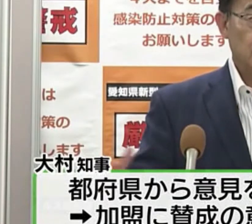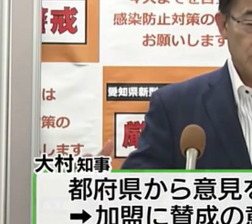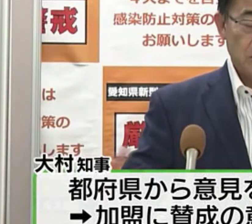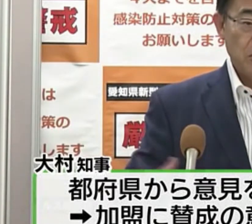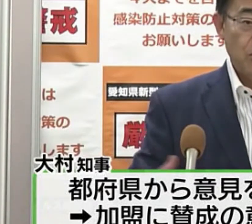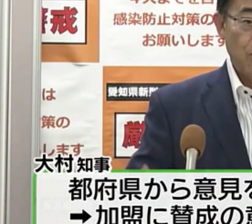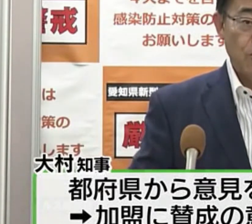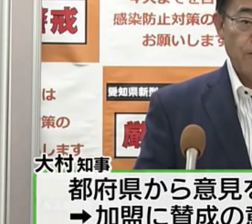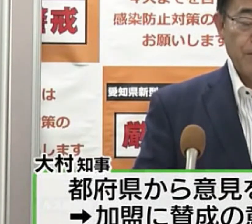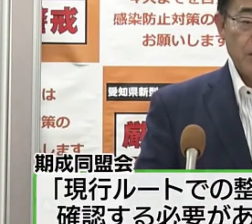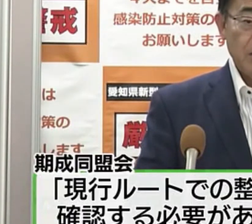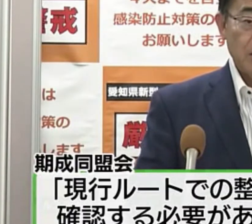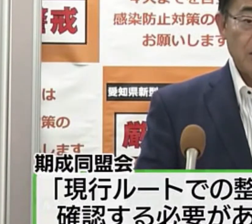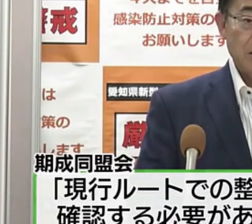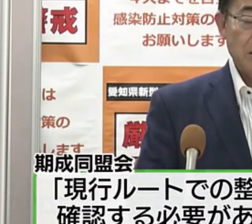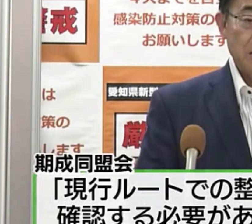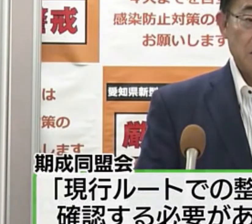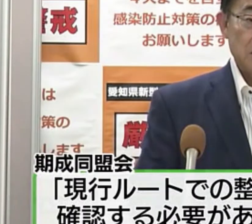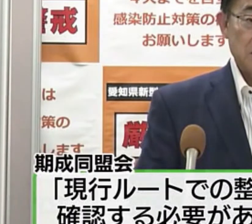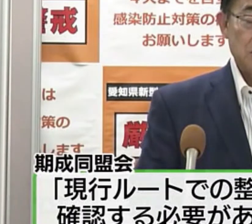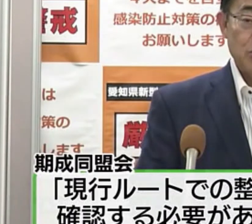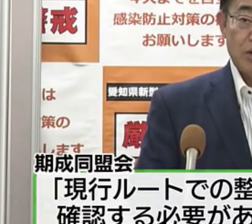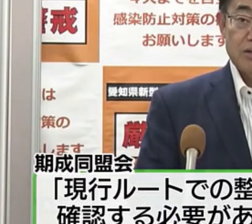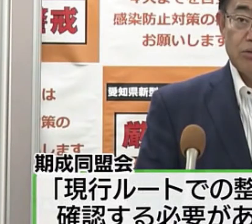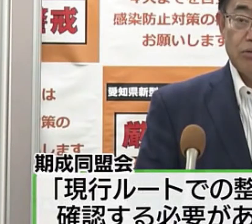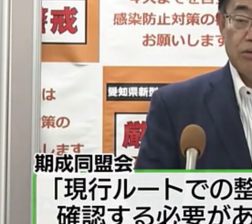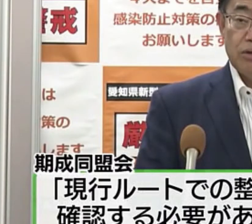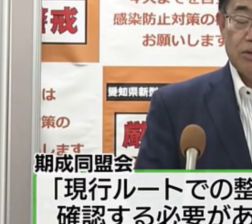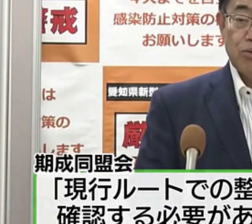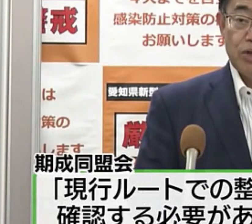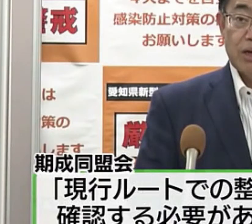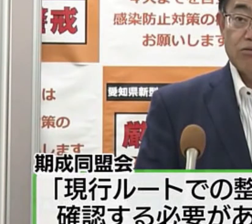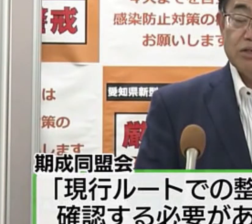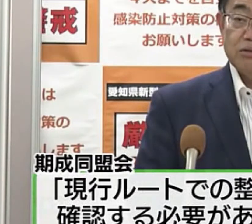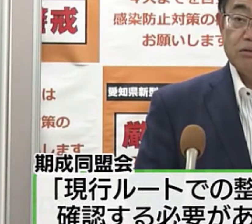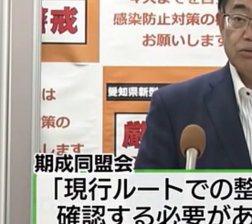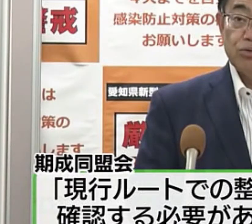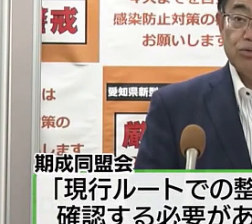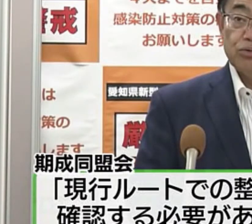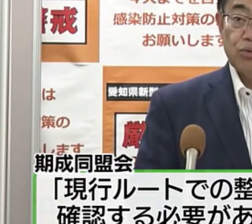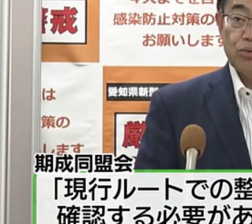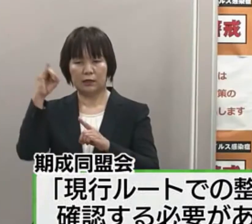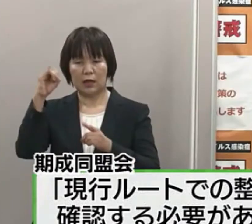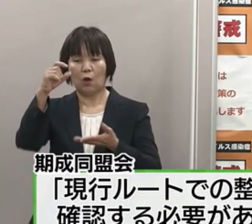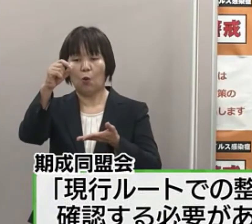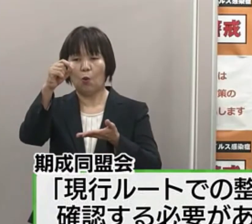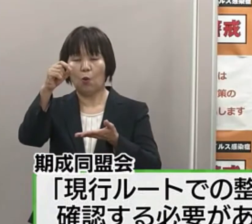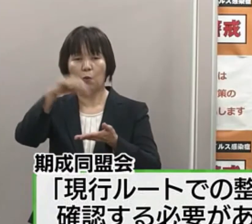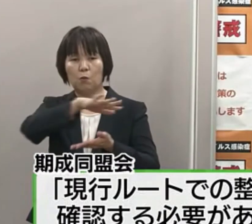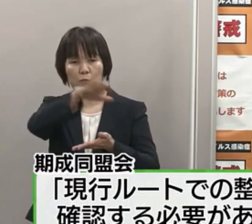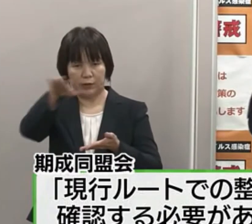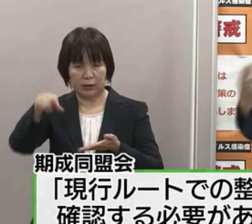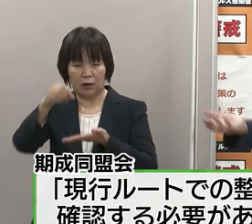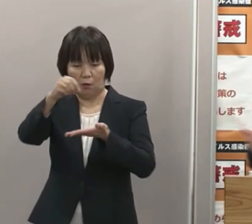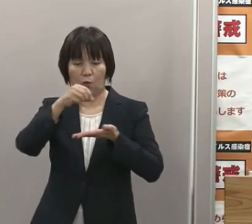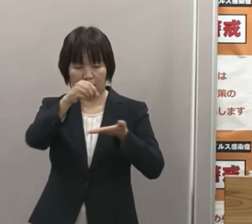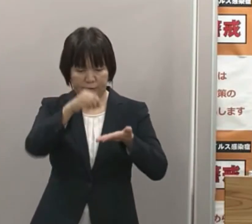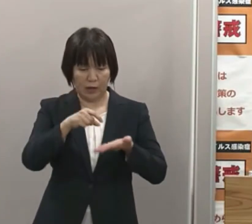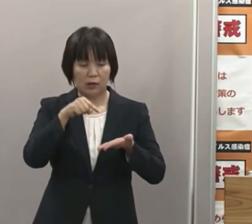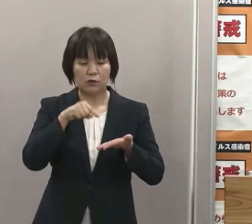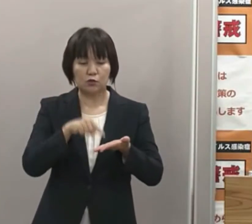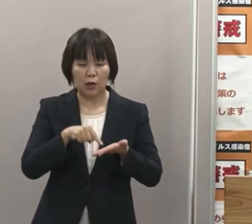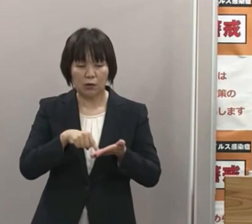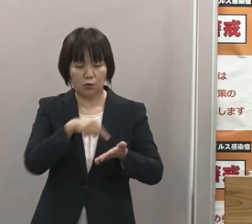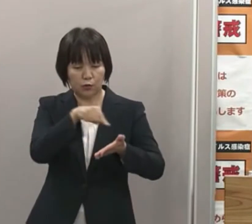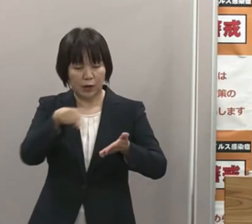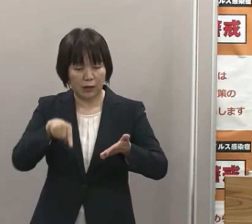方、現行ルートでの整備を促進する点を確認する必要があるという意見も寄せられました。この